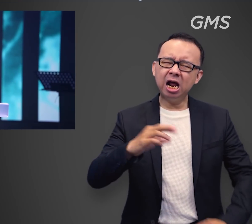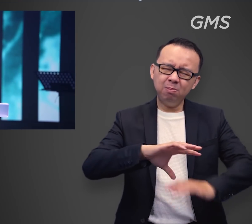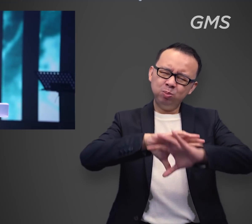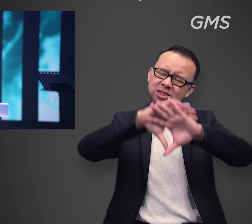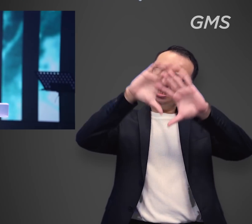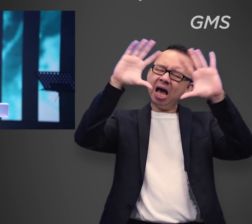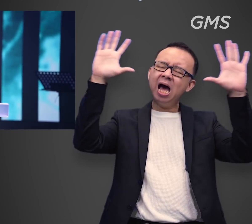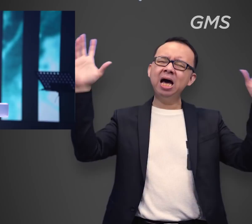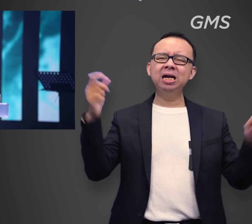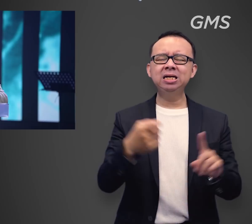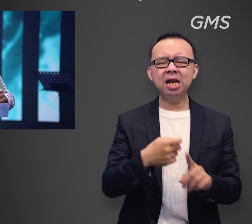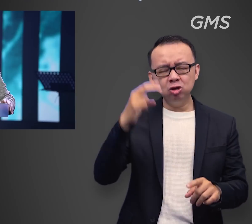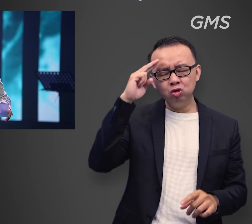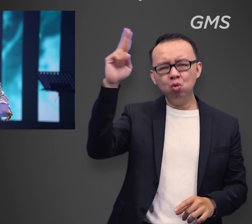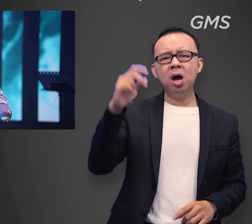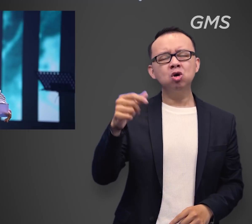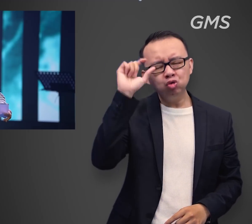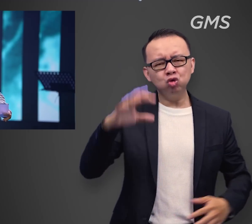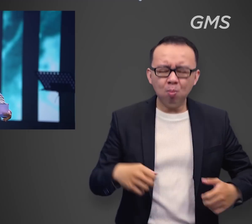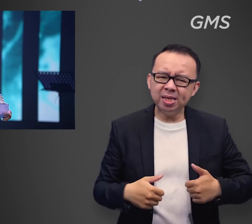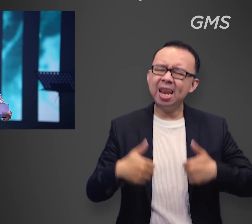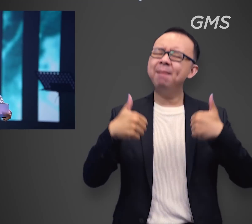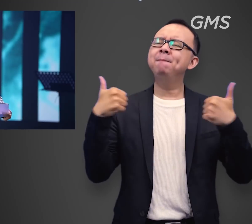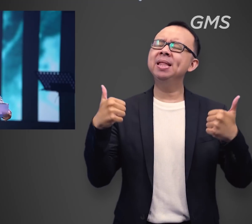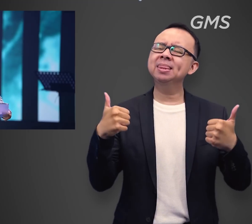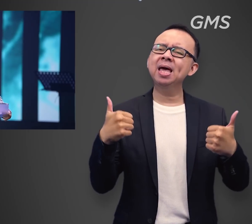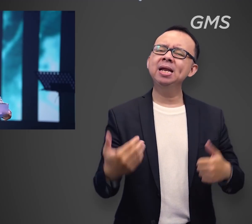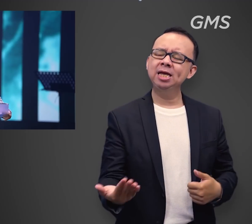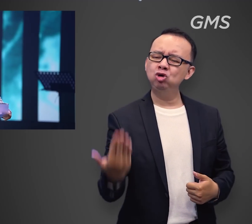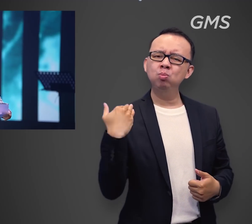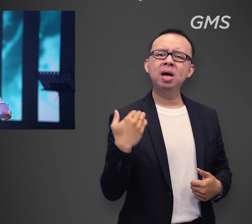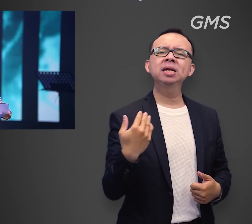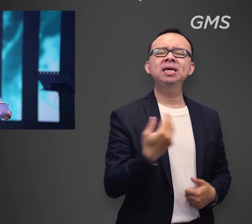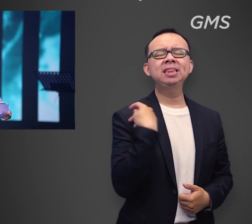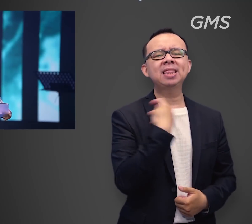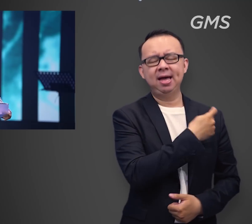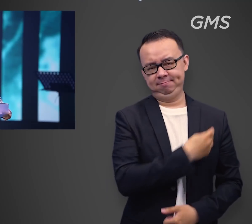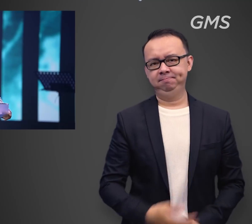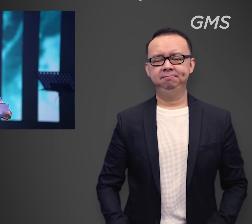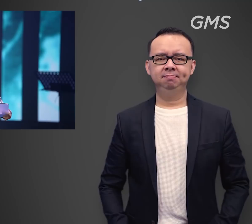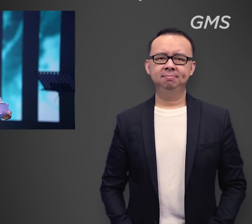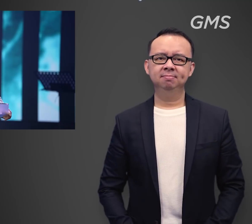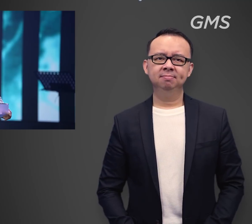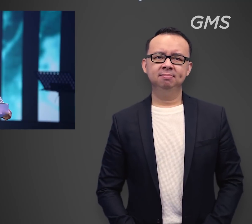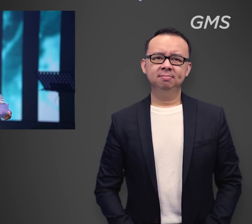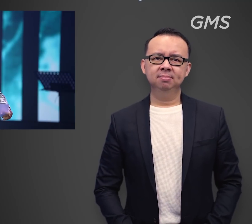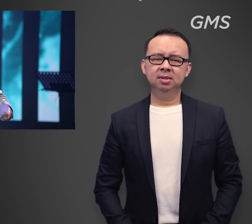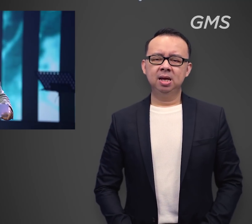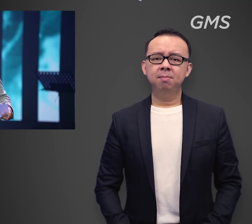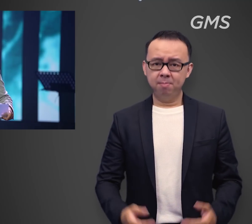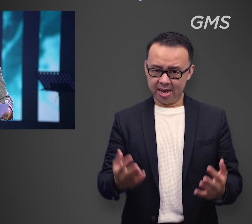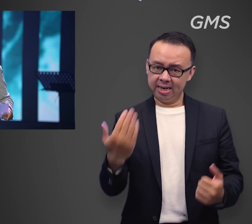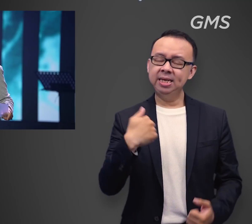Tuhan untuk menyelamatkan kehidupan kita. Karena itu pagi hari ini, sepanjang hari ini, kita akan